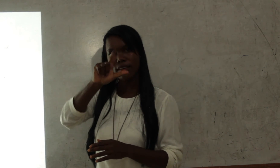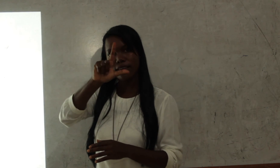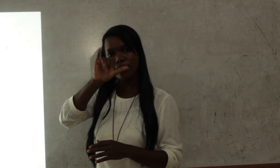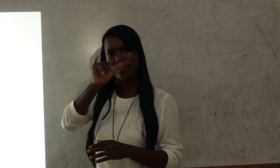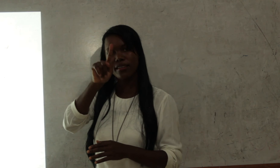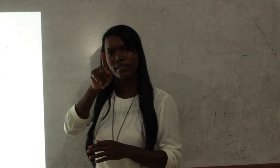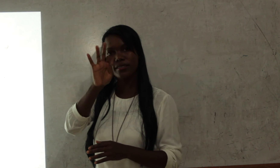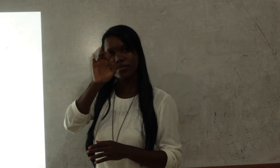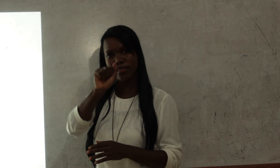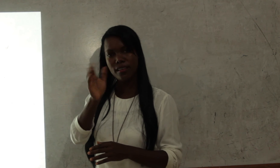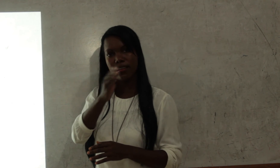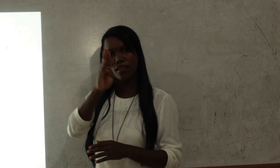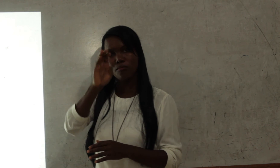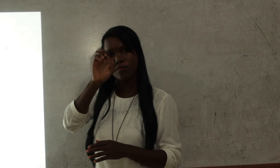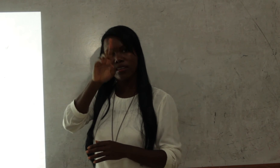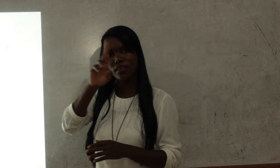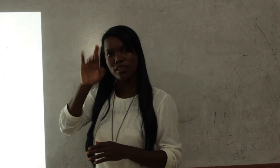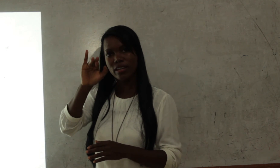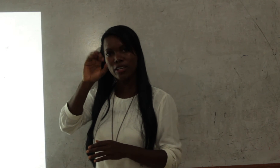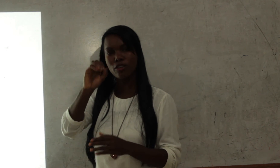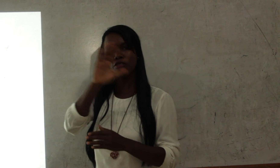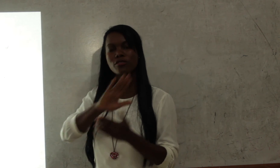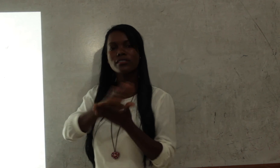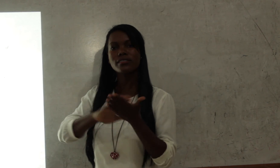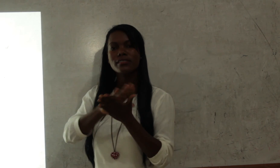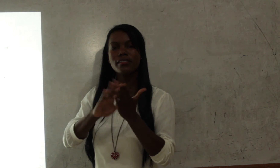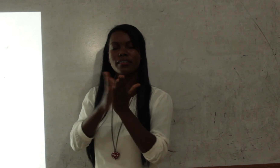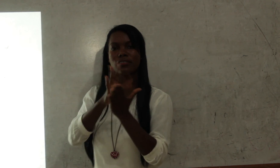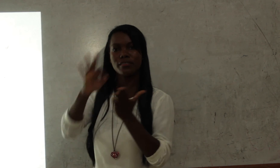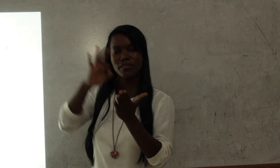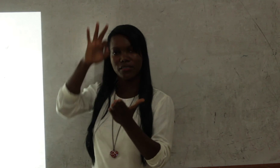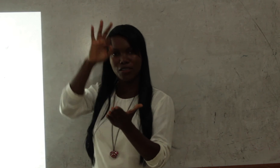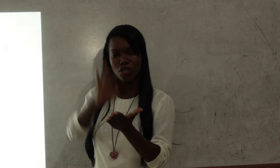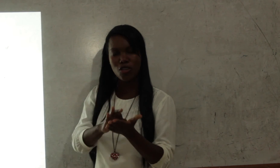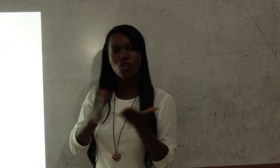municipio de Chigorodó.